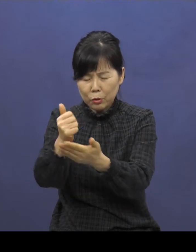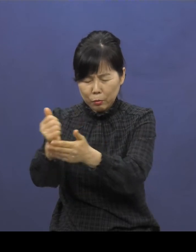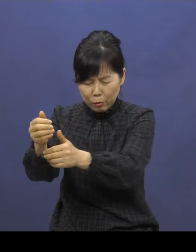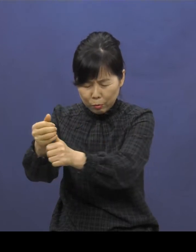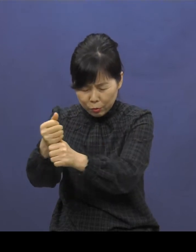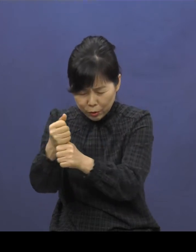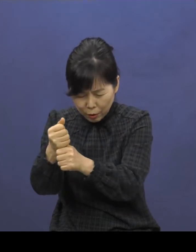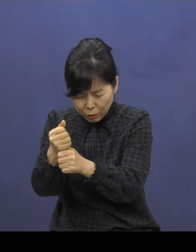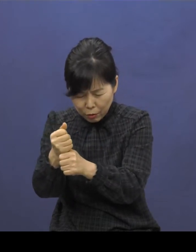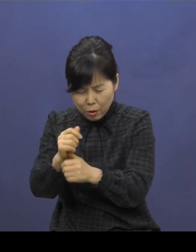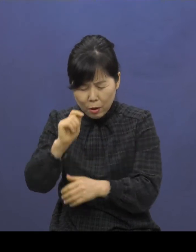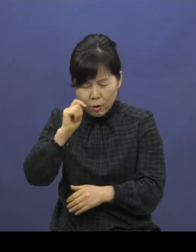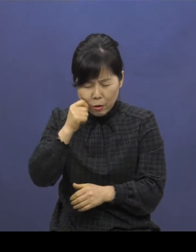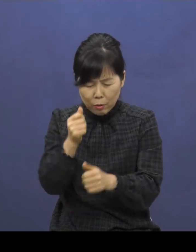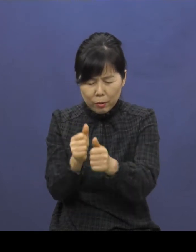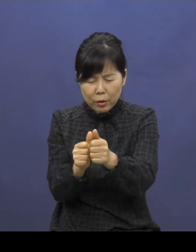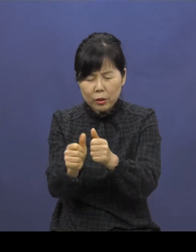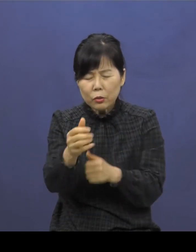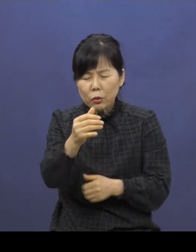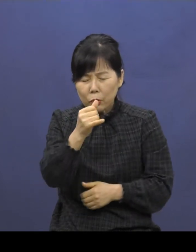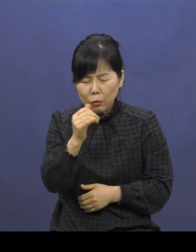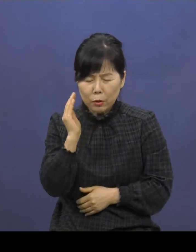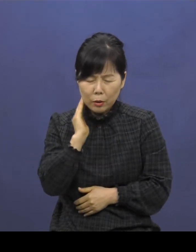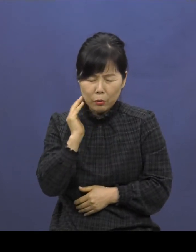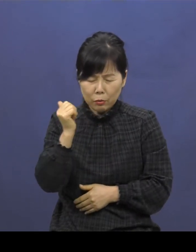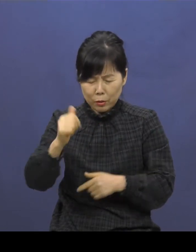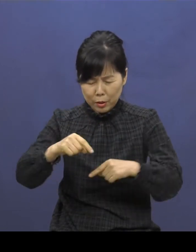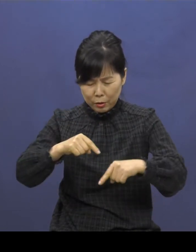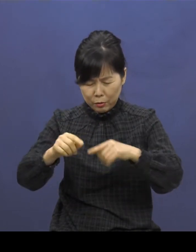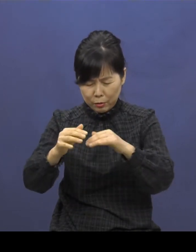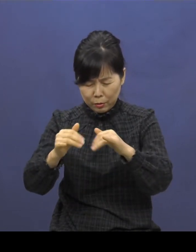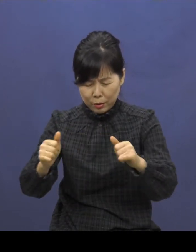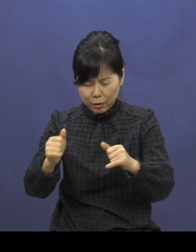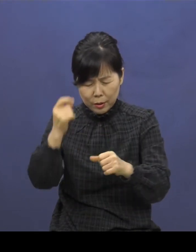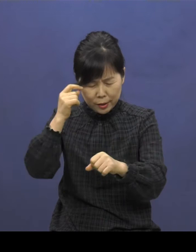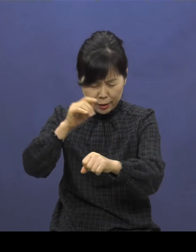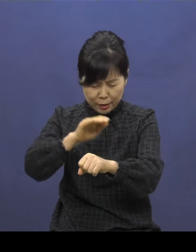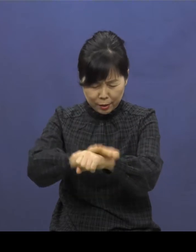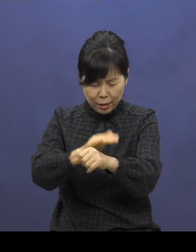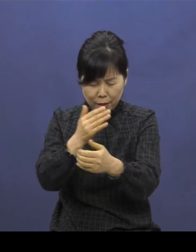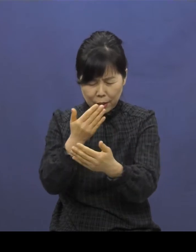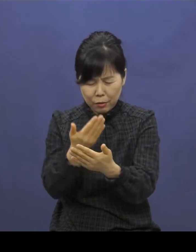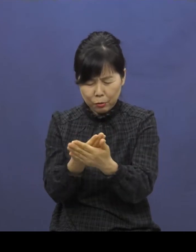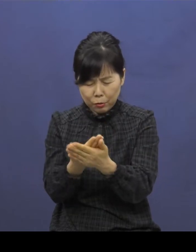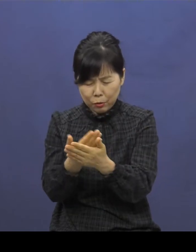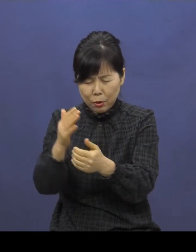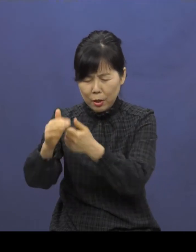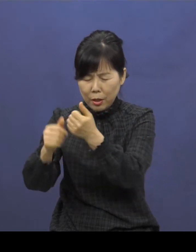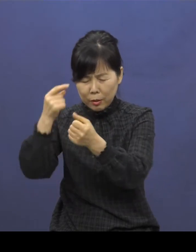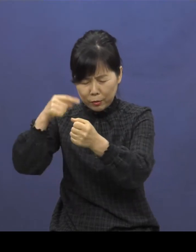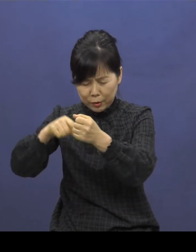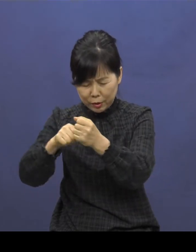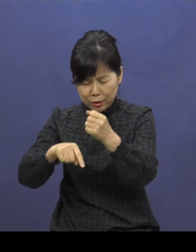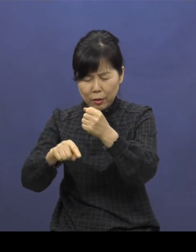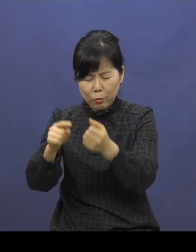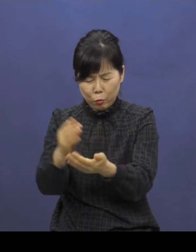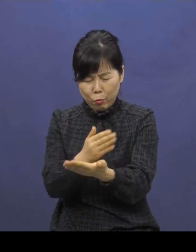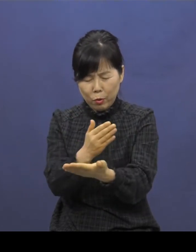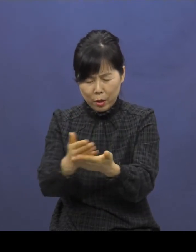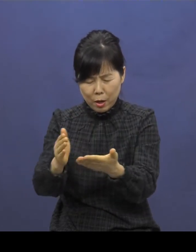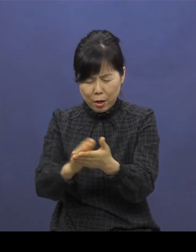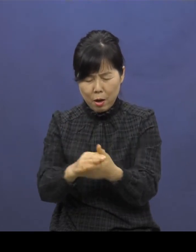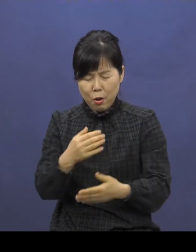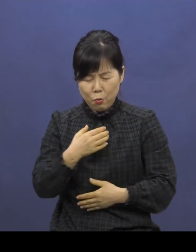이 어려움을 잘 극복할 수 있도록 대통령과 위정자들에게 지혜로운 안목을 주셔서 하나님의 뜻을 분별하여